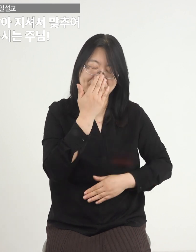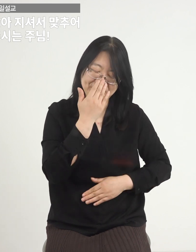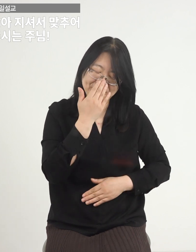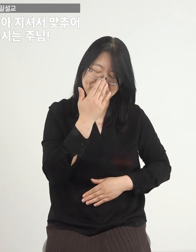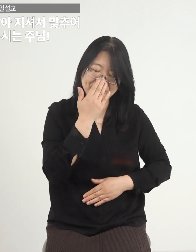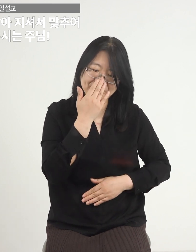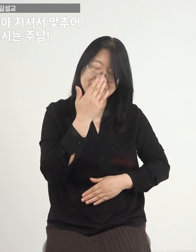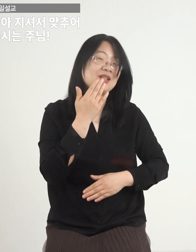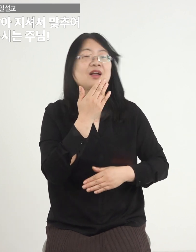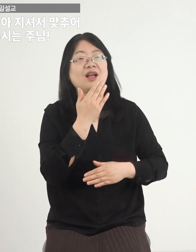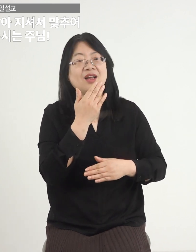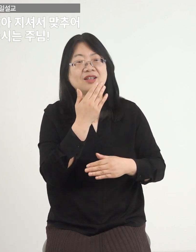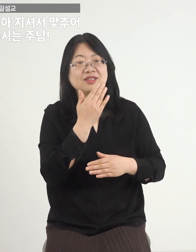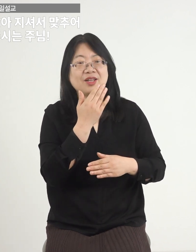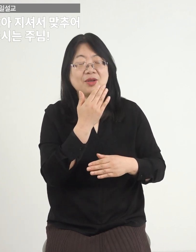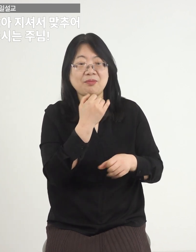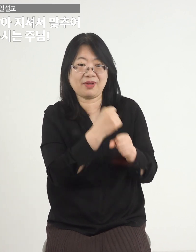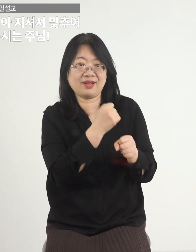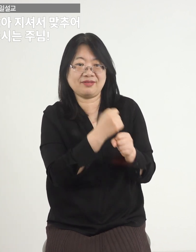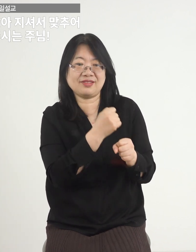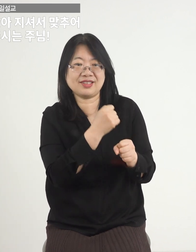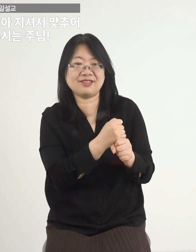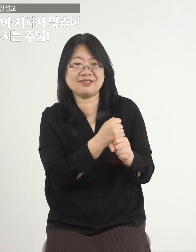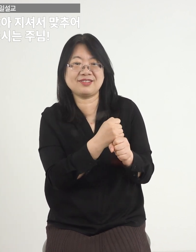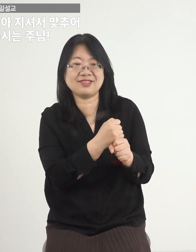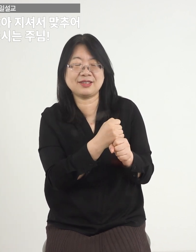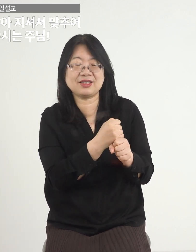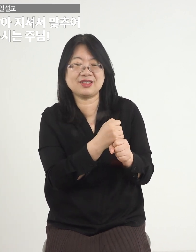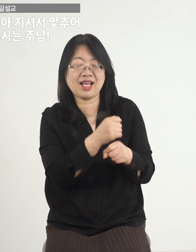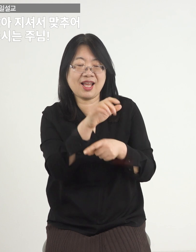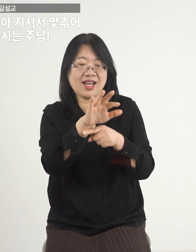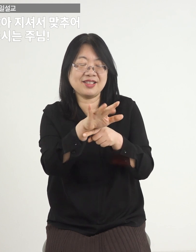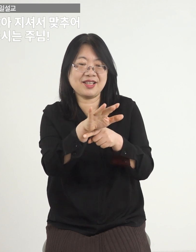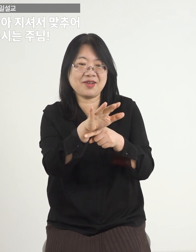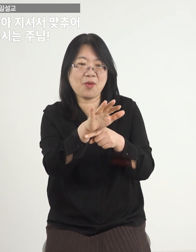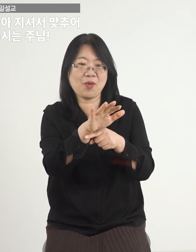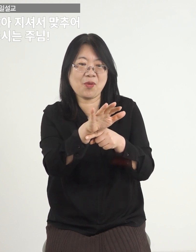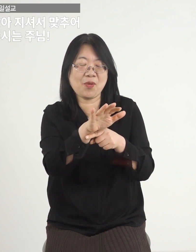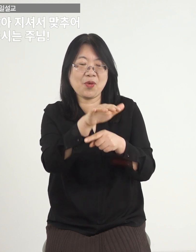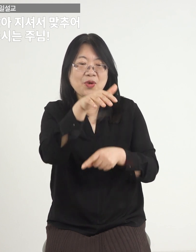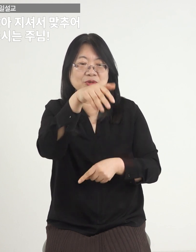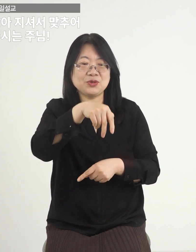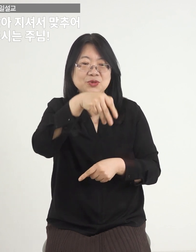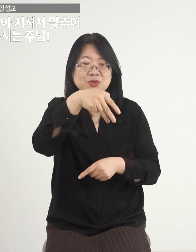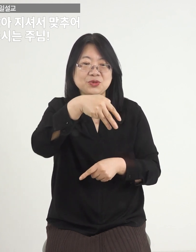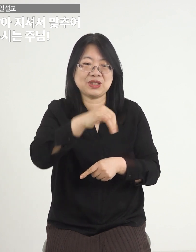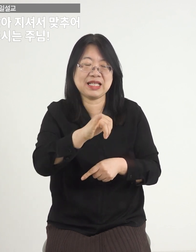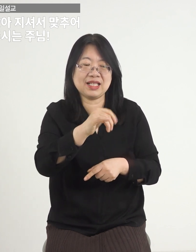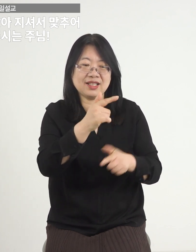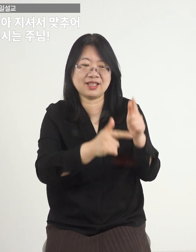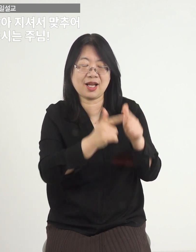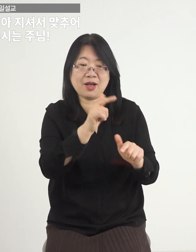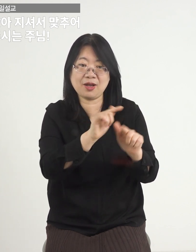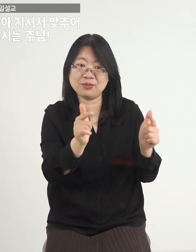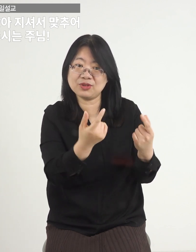검소하게 밝힌 그 시골 추리 같은 느낌이 들지 않아요?